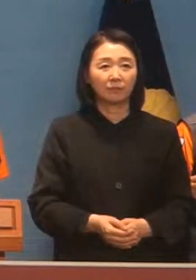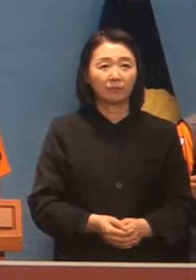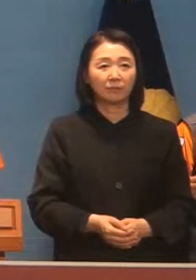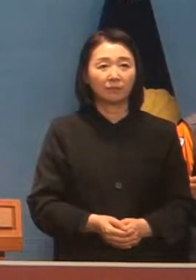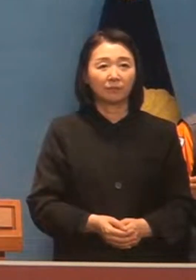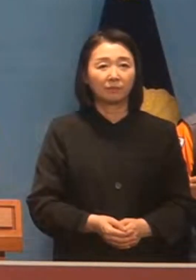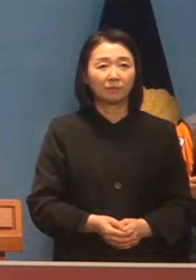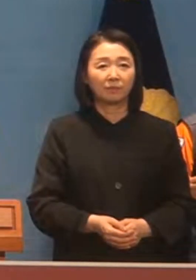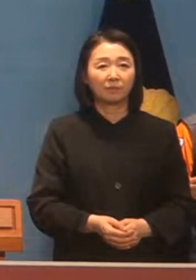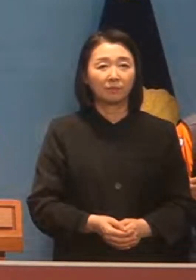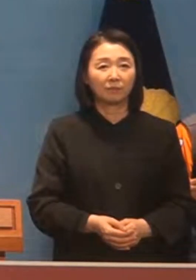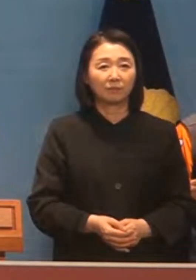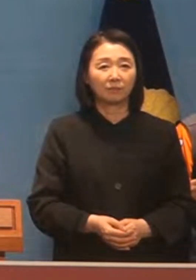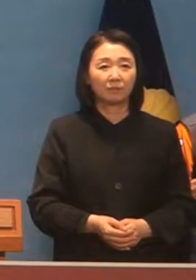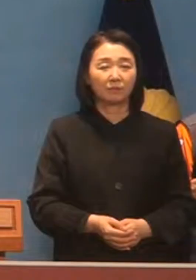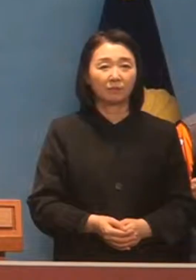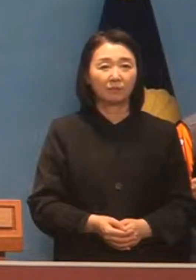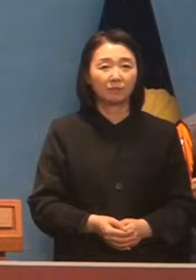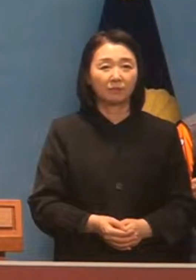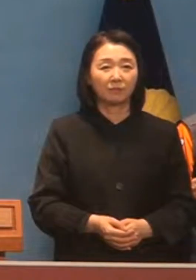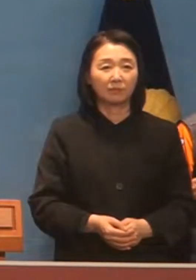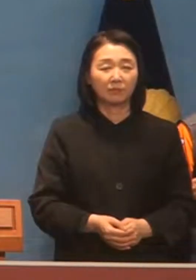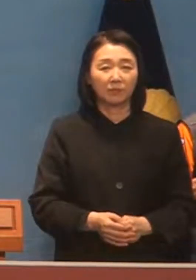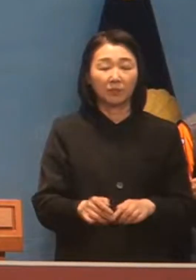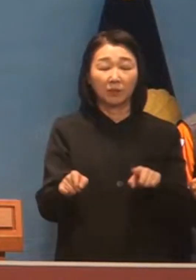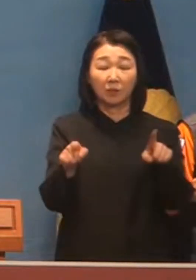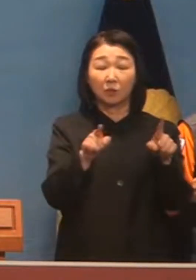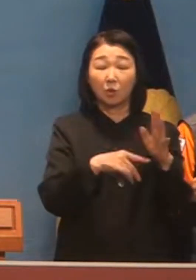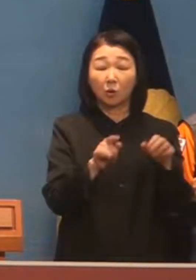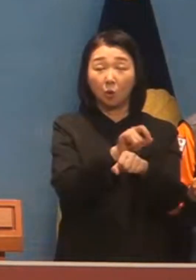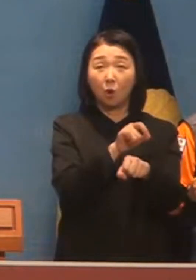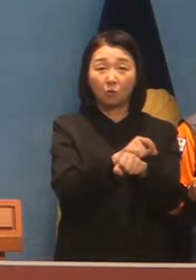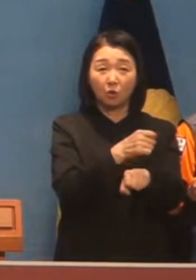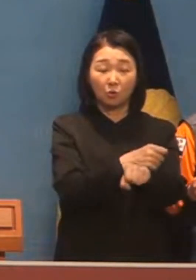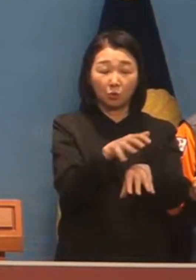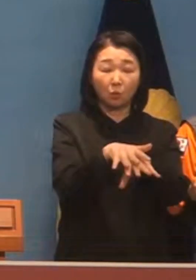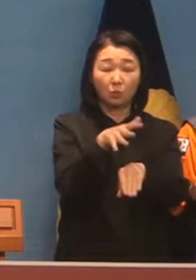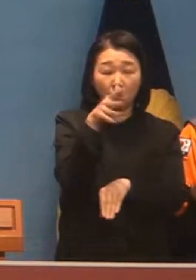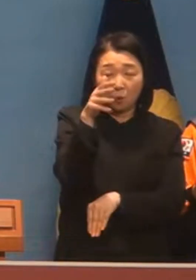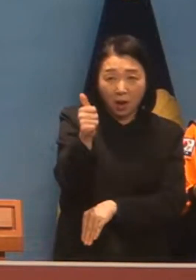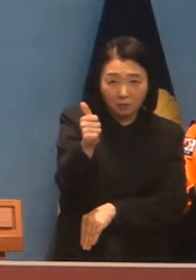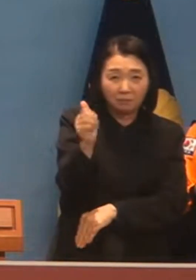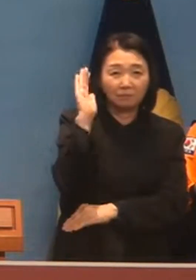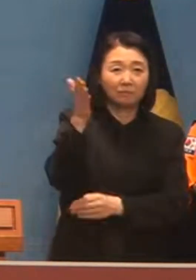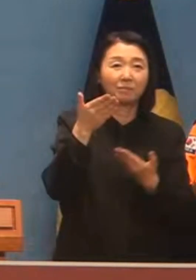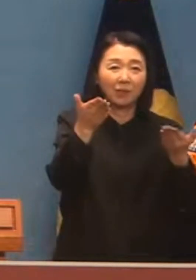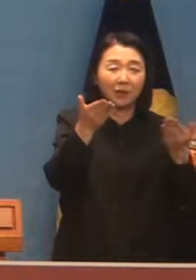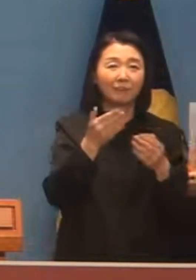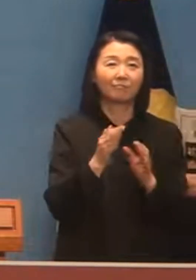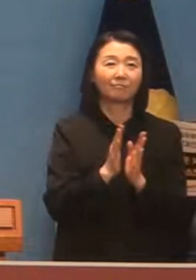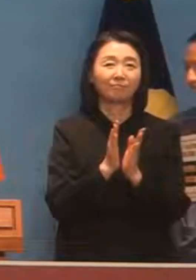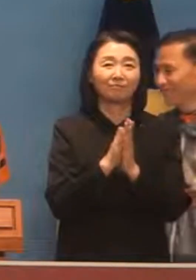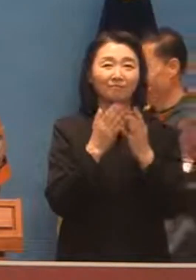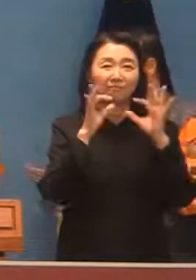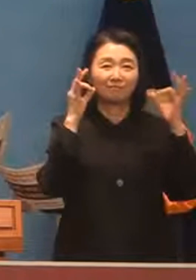이어서 권영각 전국 공무원 노동자 소방본부장님의 발언이 있겠습니다. 뜨거운 함성 부탁드리겠습니다.